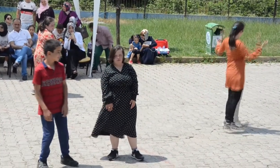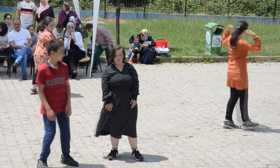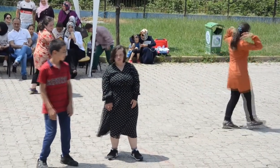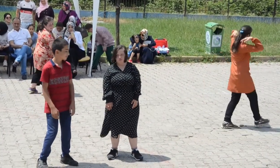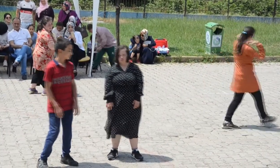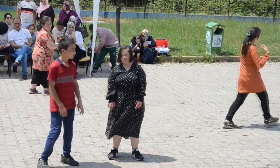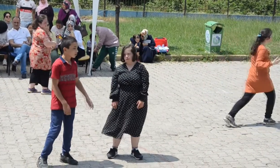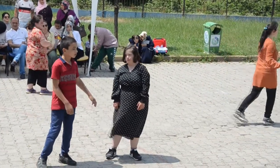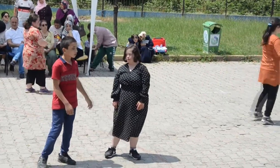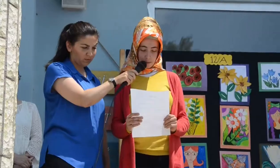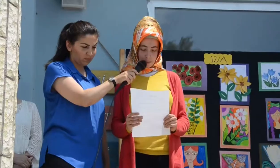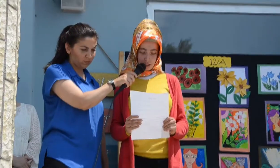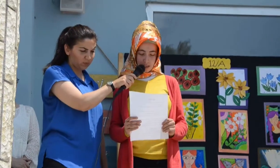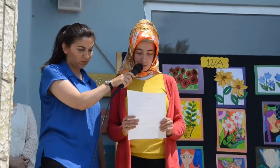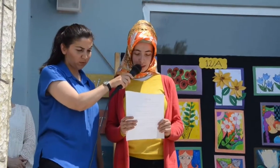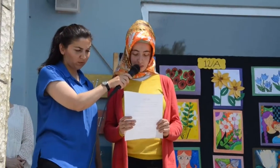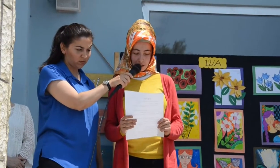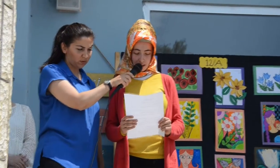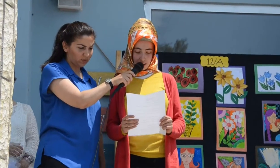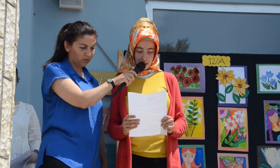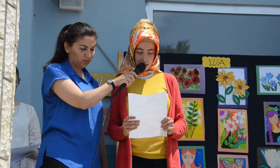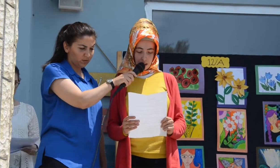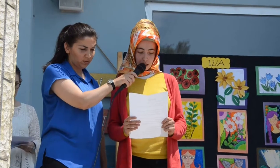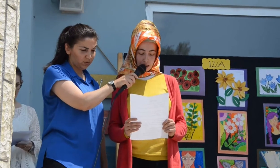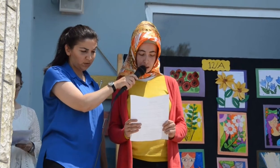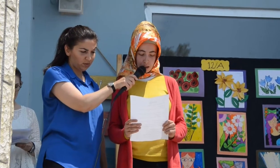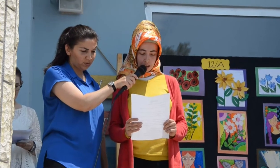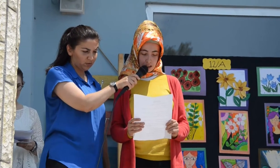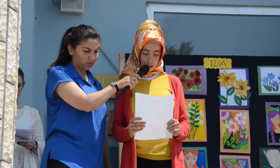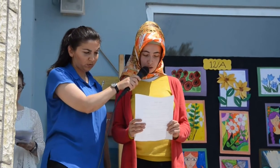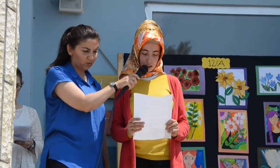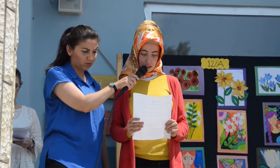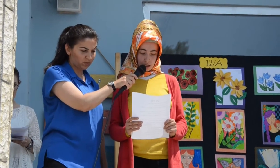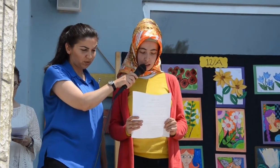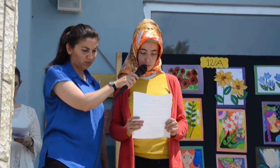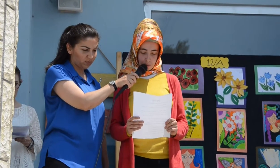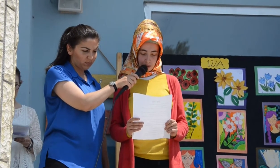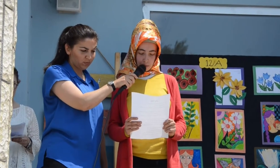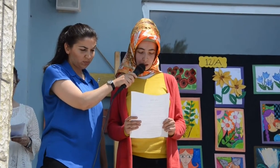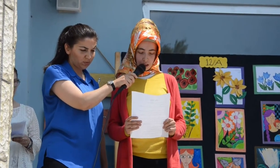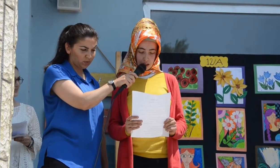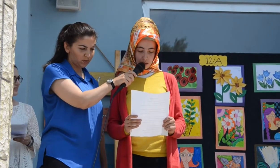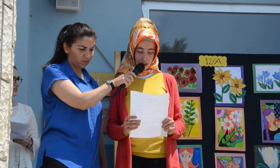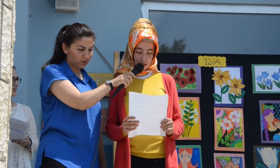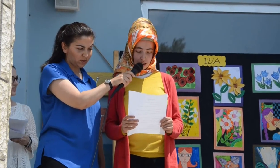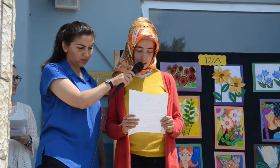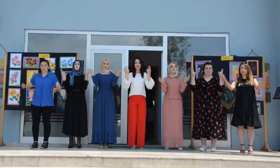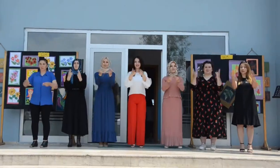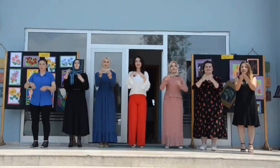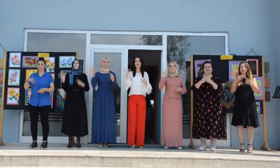Öğrenciler mezuniyet heyecanını düzenlenen törende aileleri ve katılanlarla yaşadı. Saygı duruşu ve İstiklal Marşı ile başlayan törende